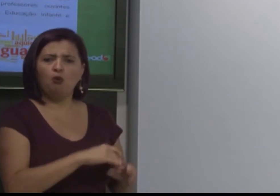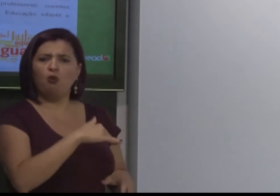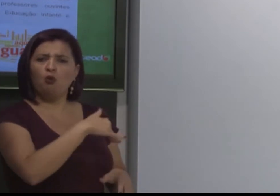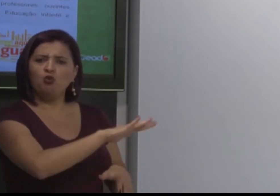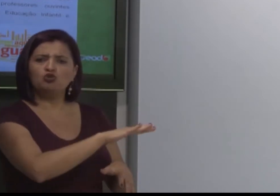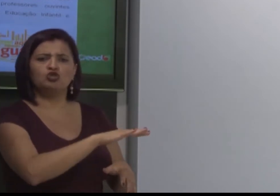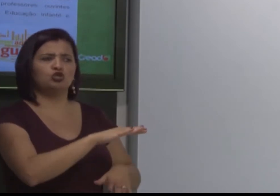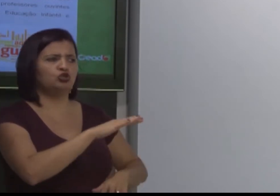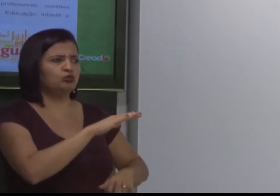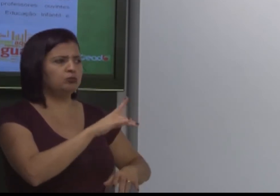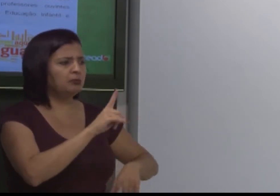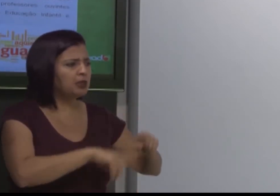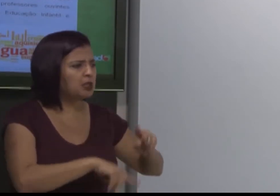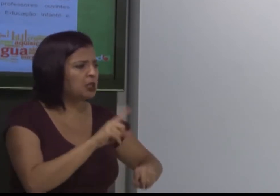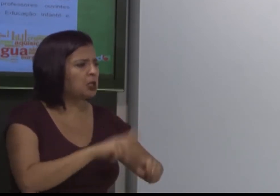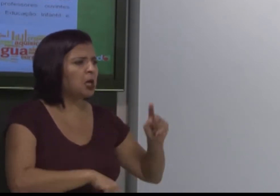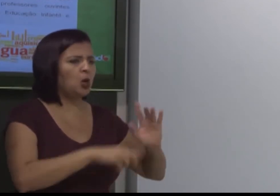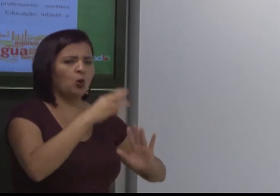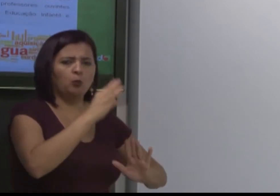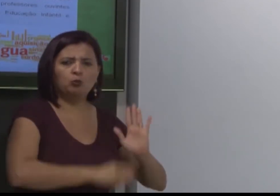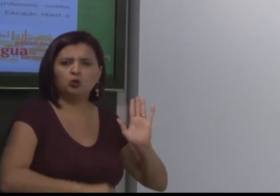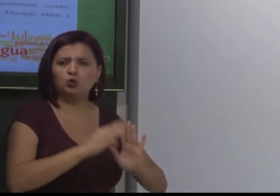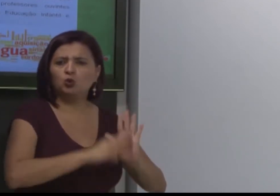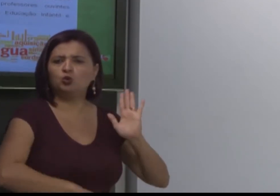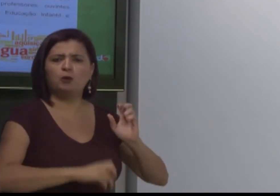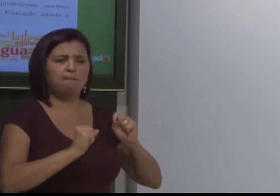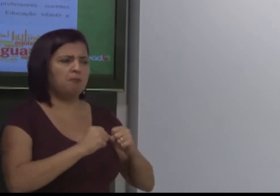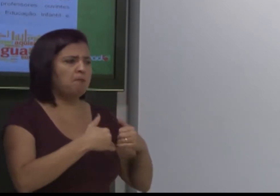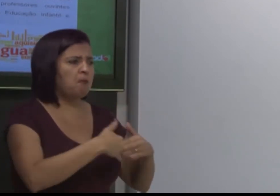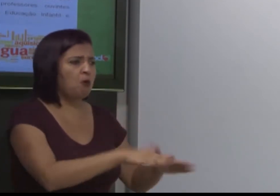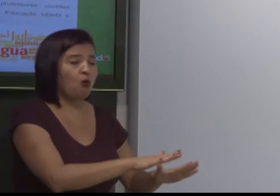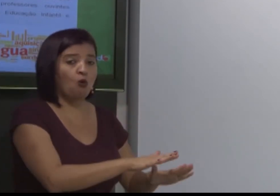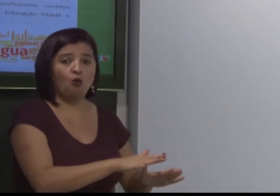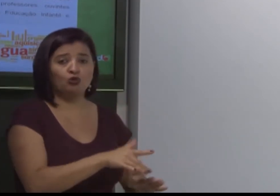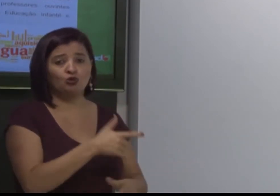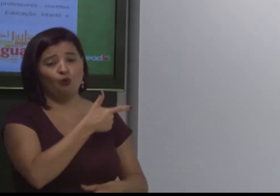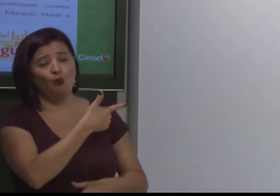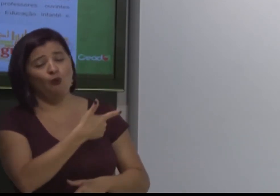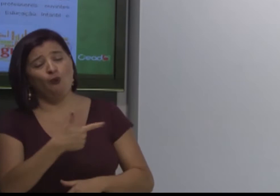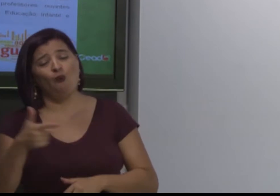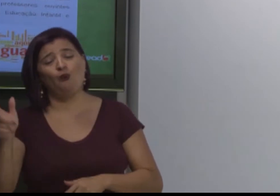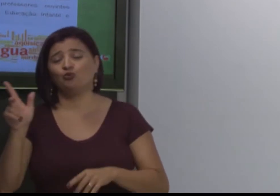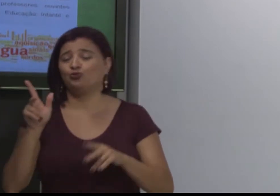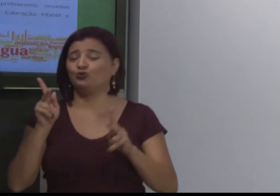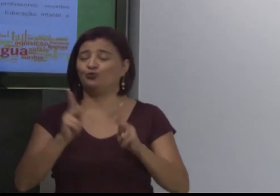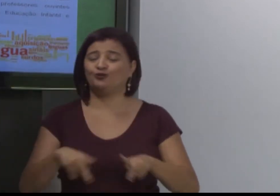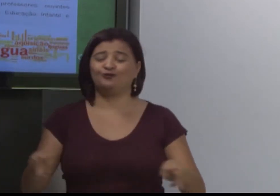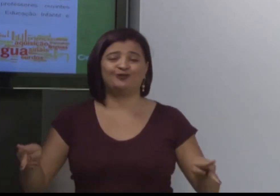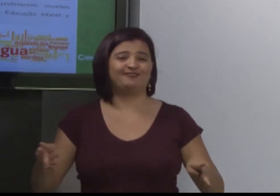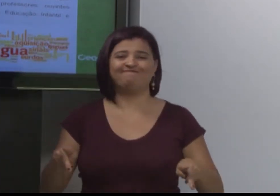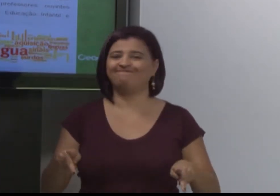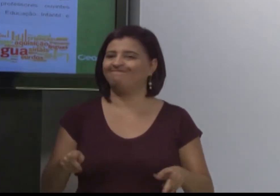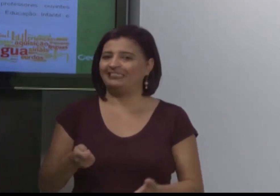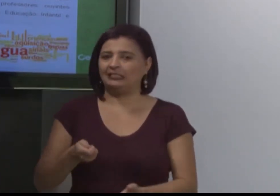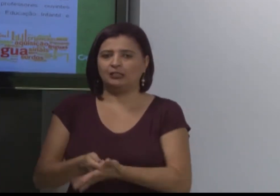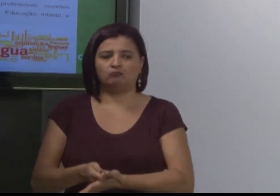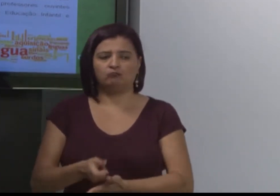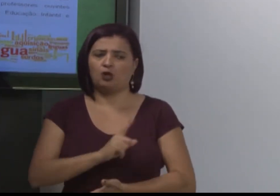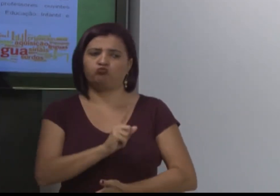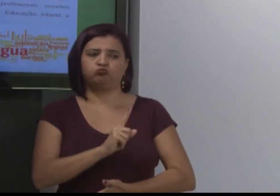materiais, metodologia. Já outros professores são mais rigorosos e falam: o aluno